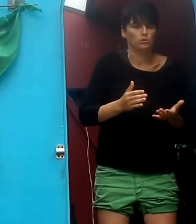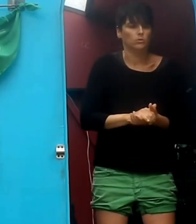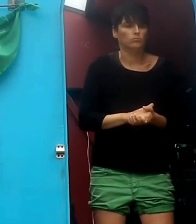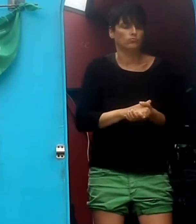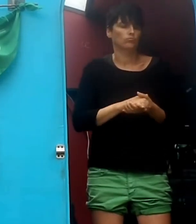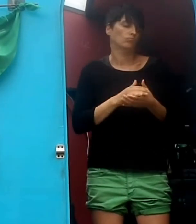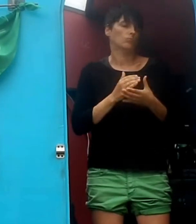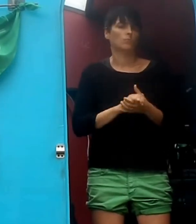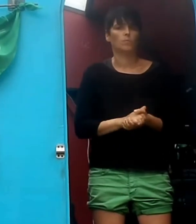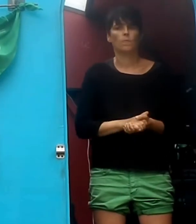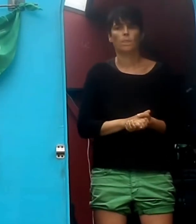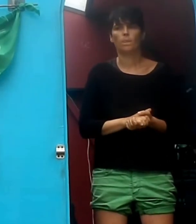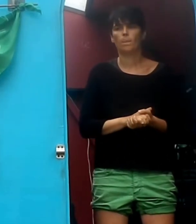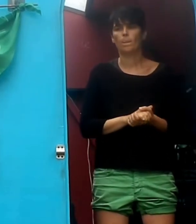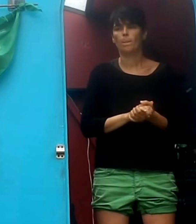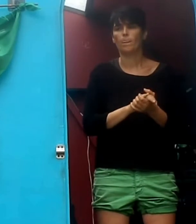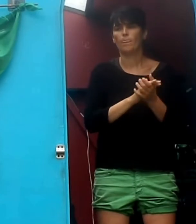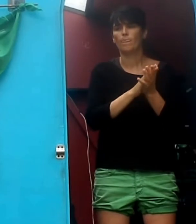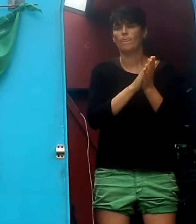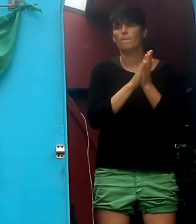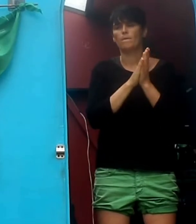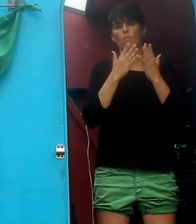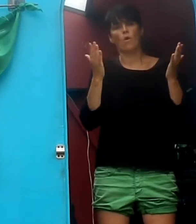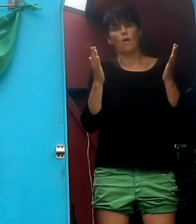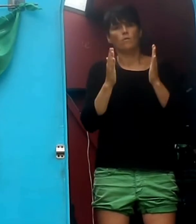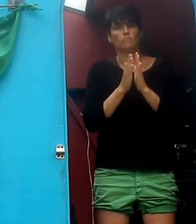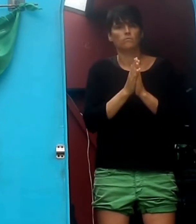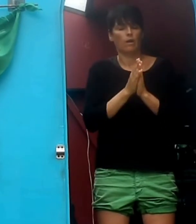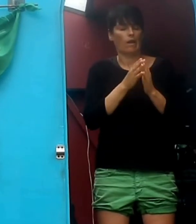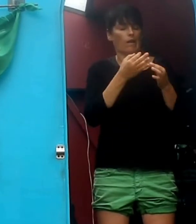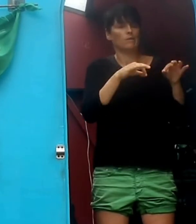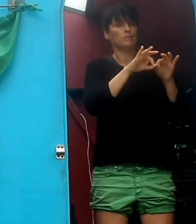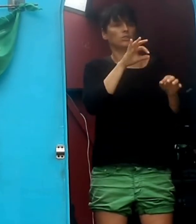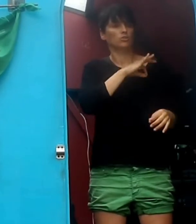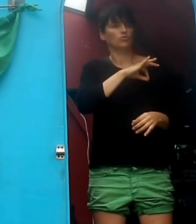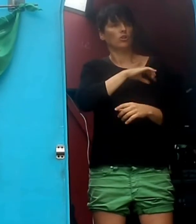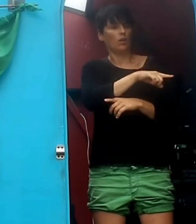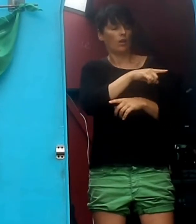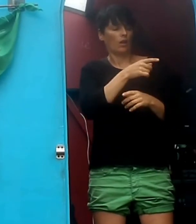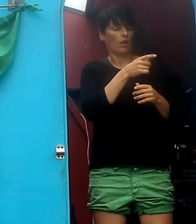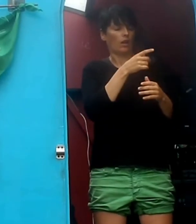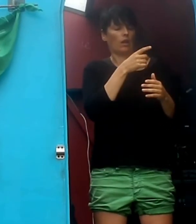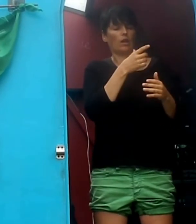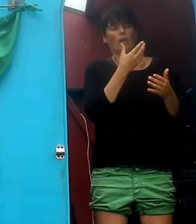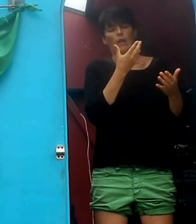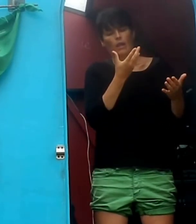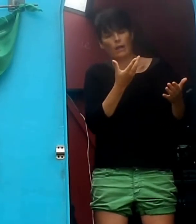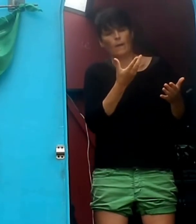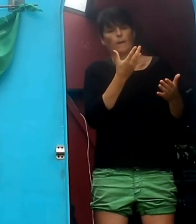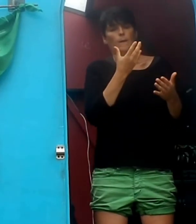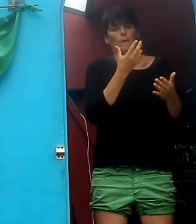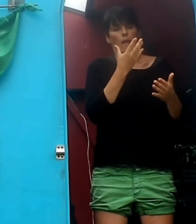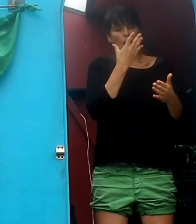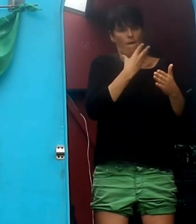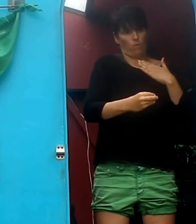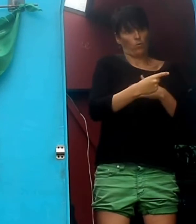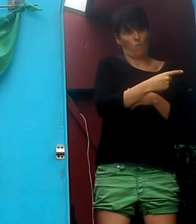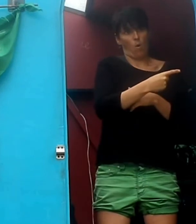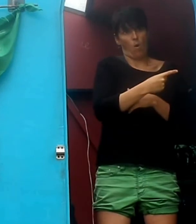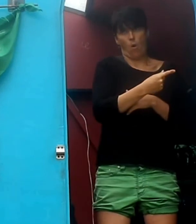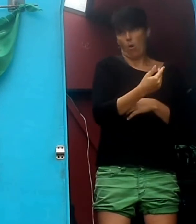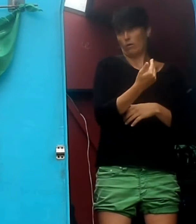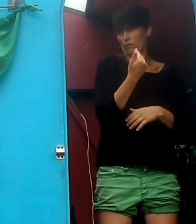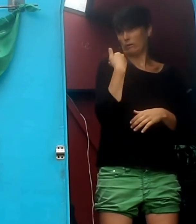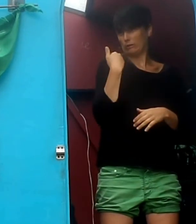l'actualité, et voilà. Et au Chili, l'avortement alors jusqu'à peu était